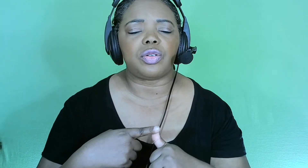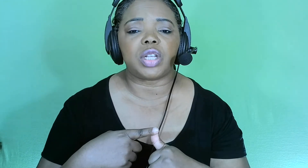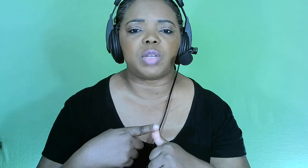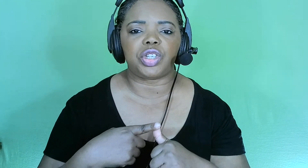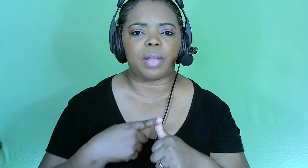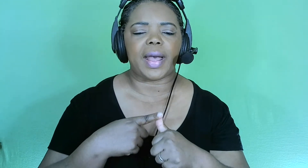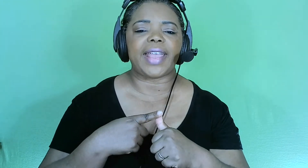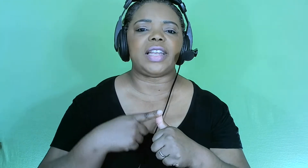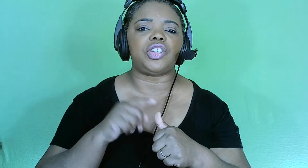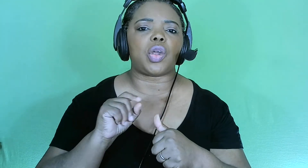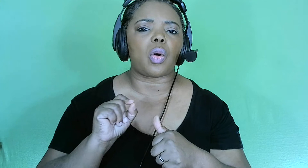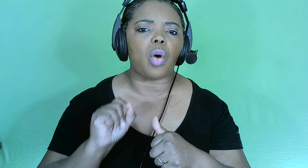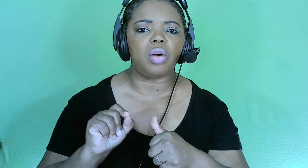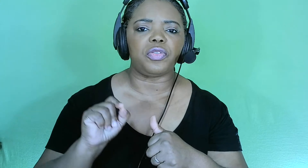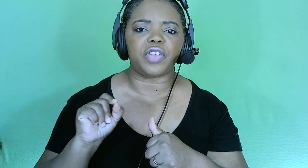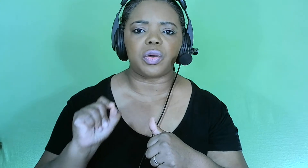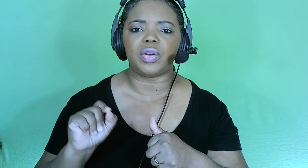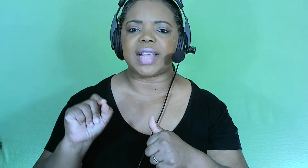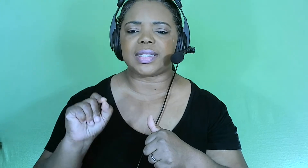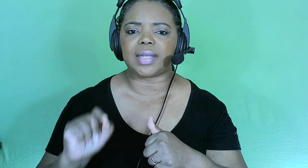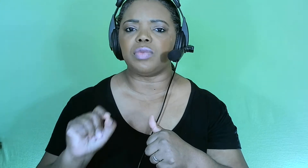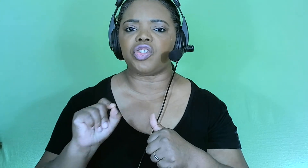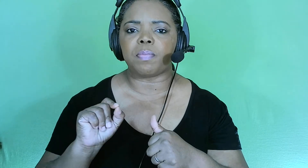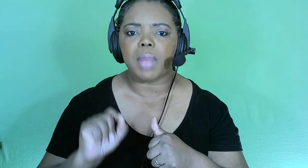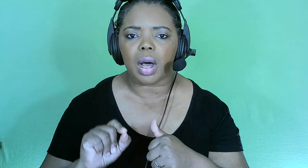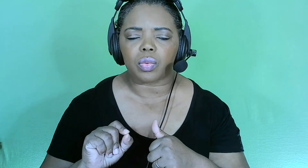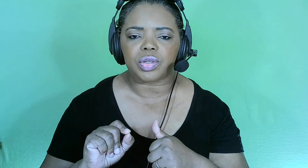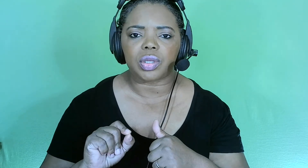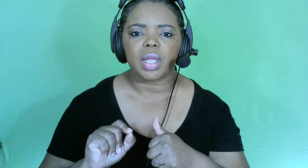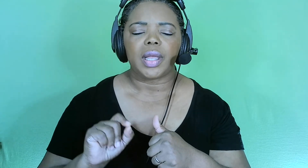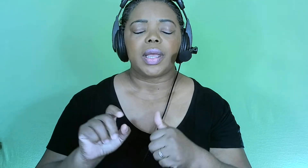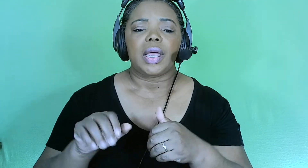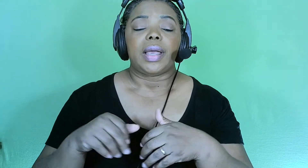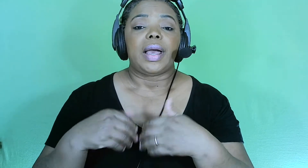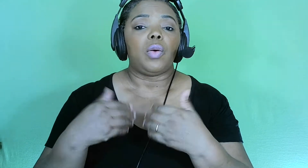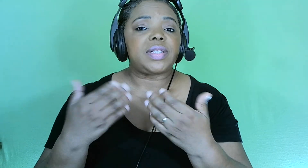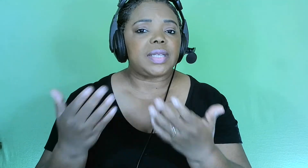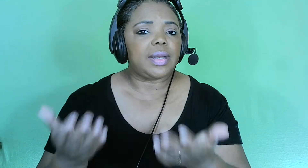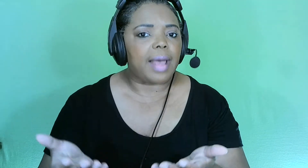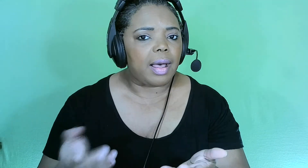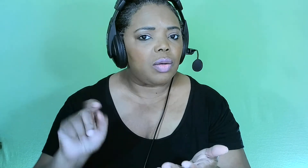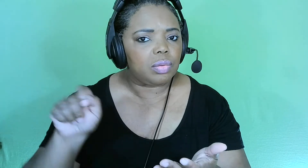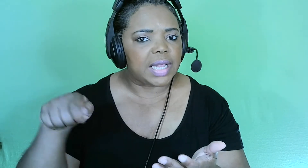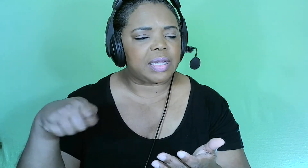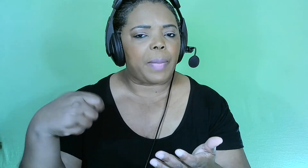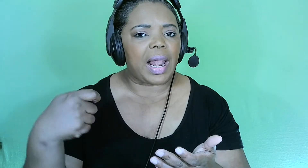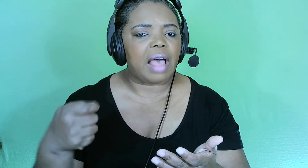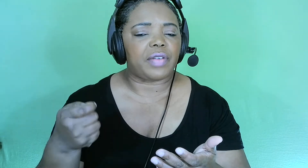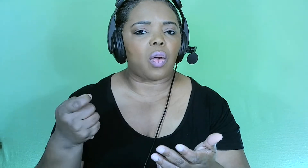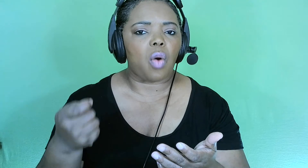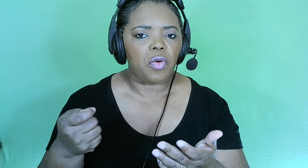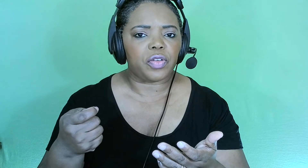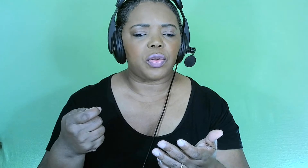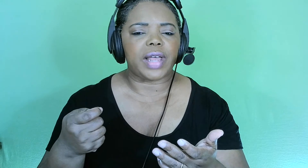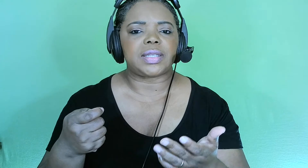nós vamos chamar ele de configuração de mãos. O sinal dessa palavra configuração